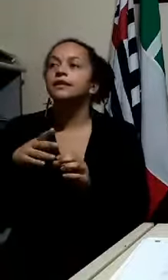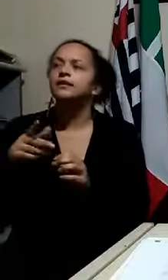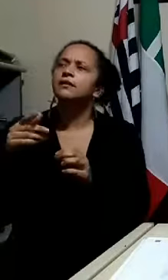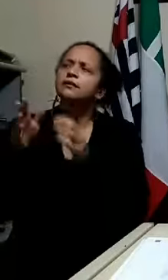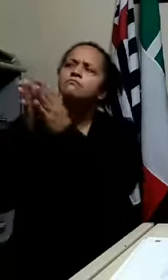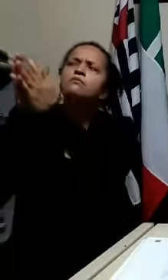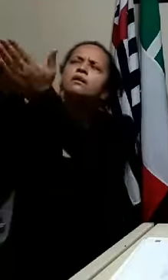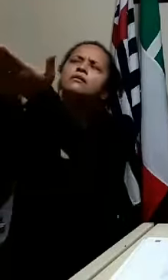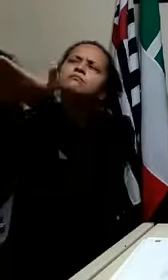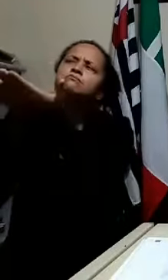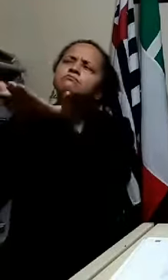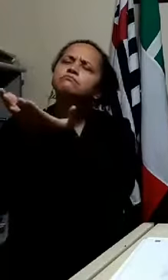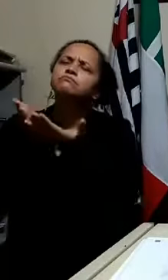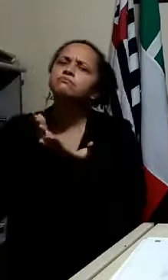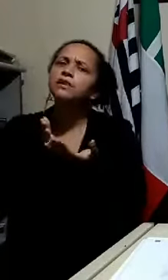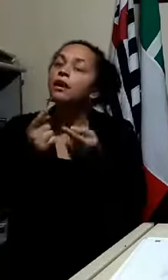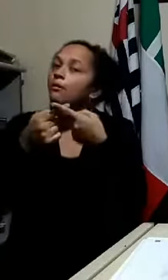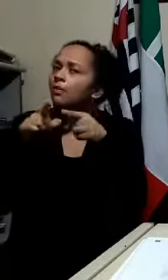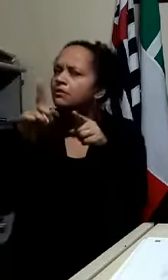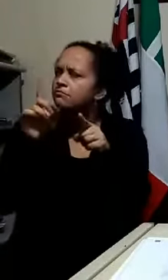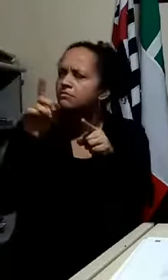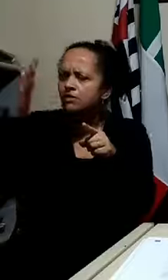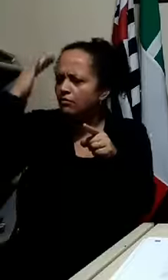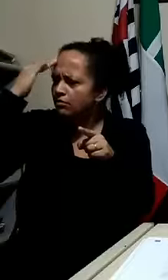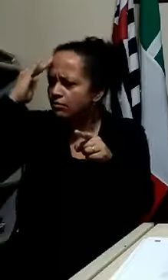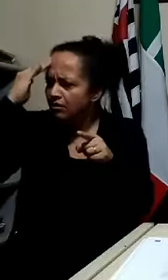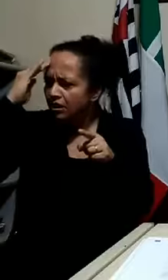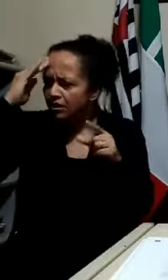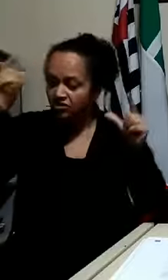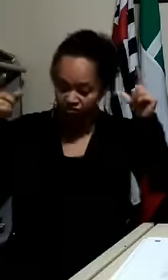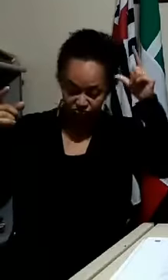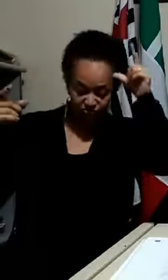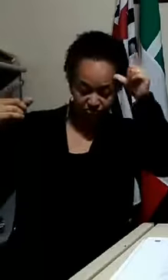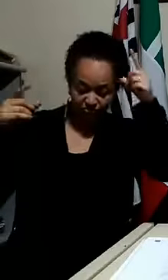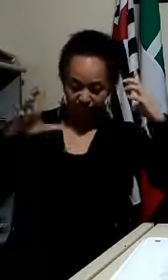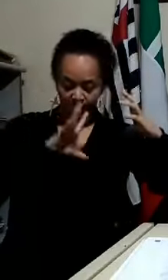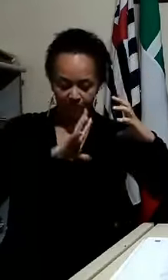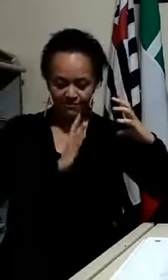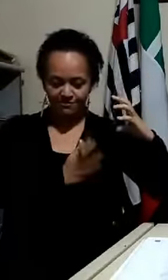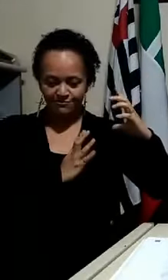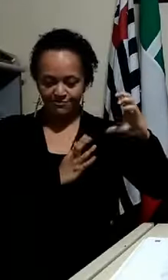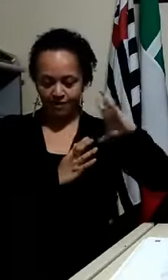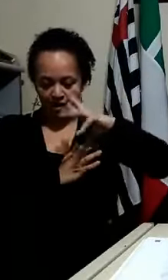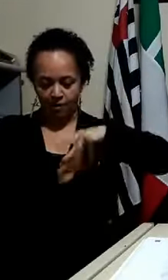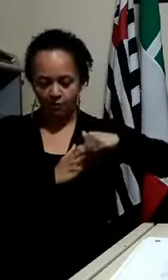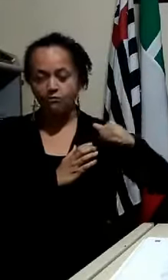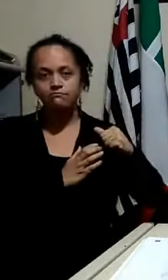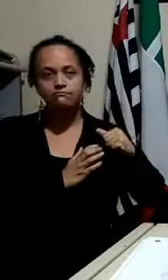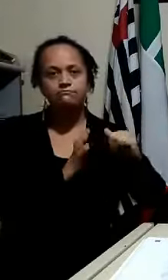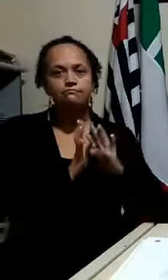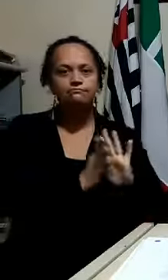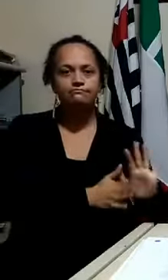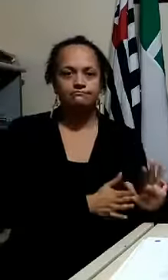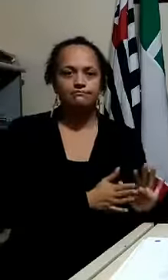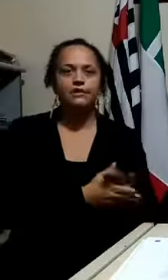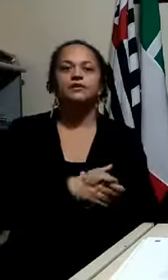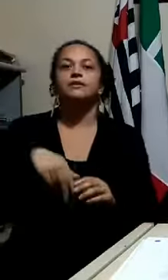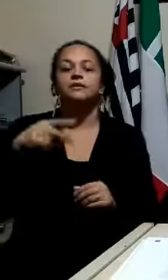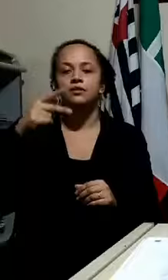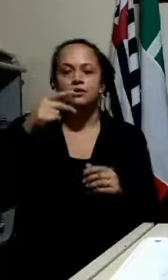a compreendem, vem o maligno e arrebata o que foi semeado no coração. Este é o que